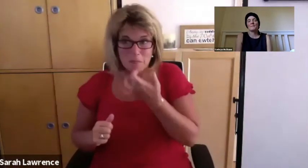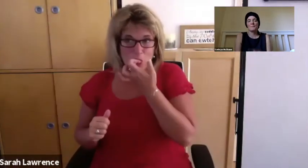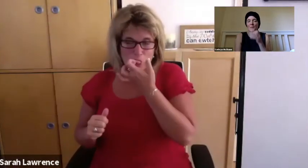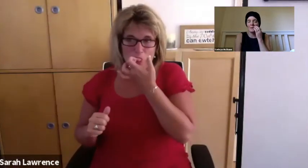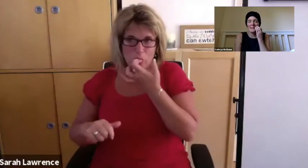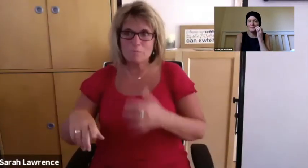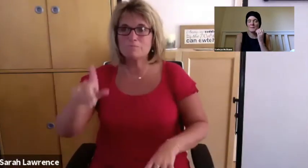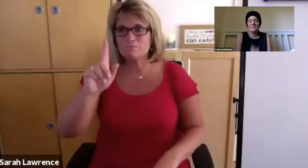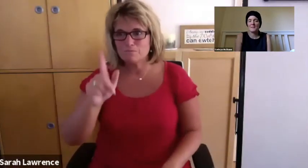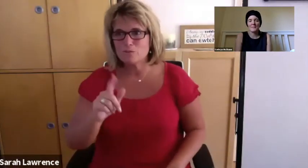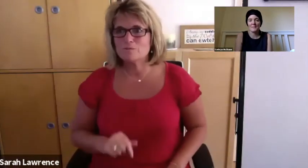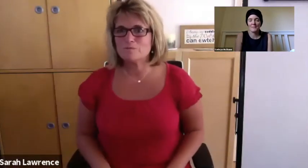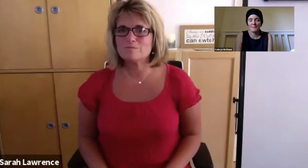a wlad prydferth.